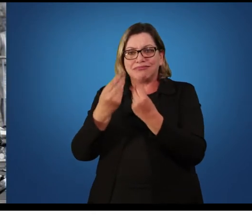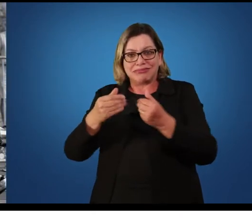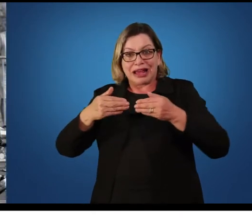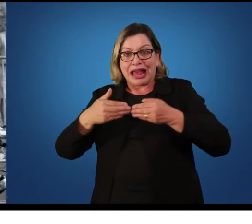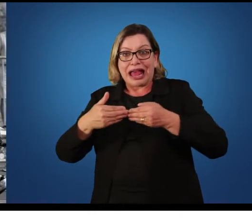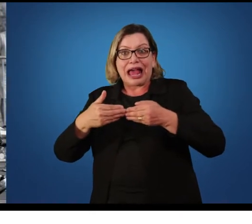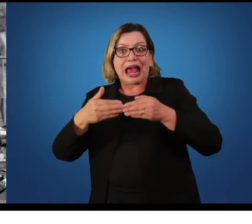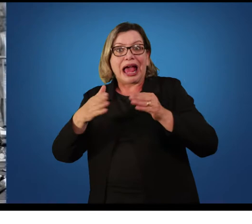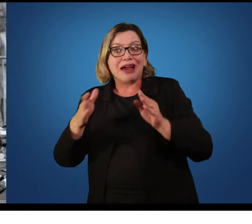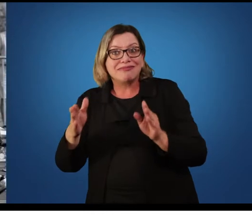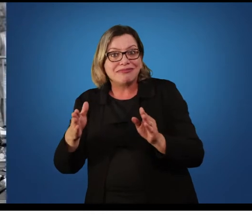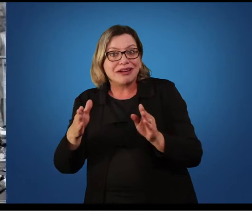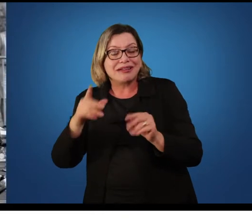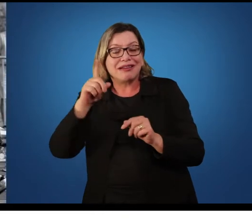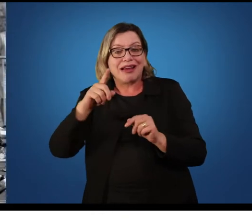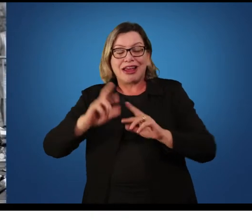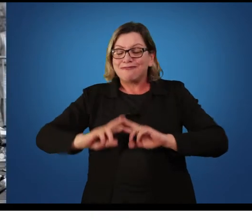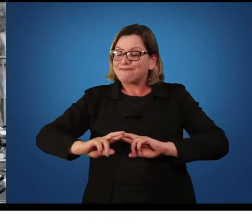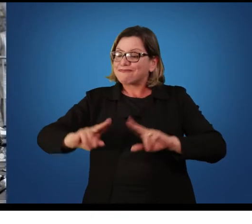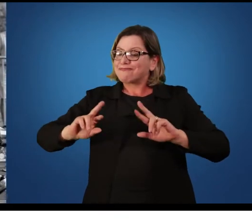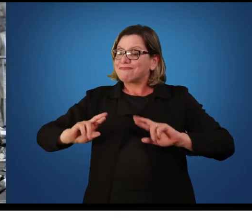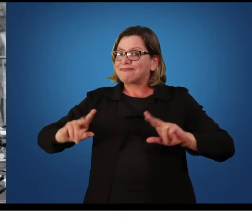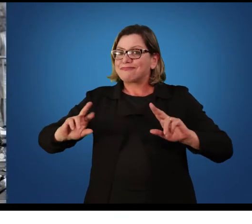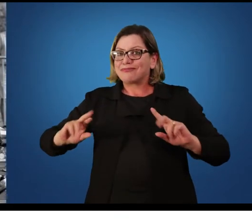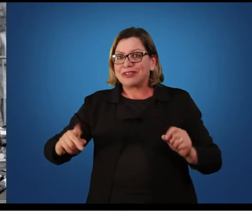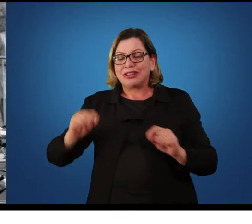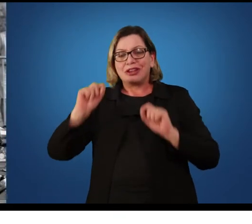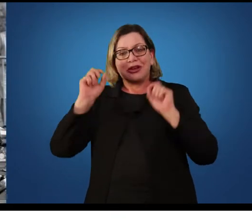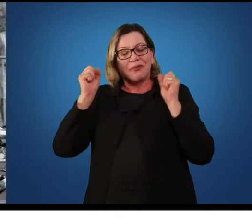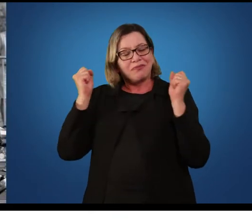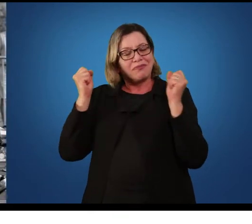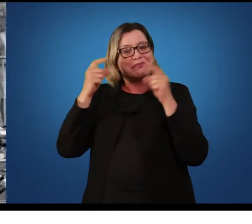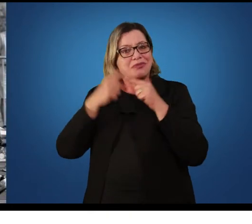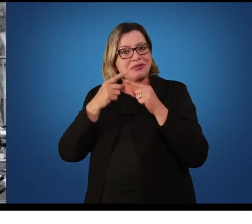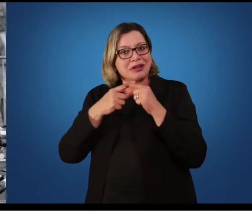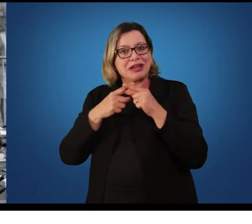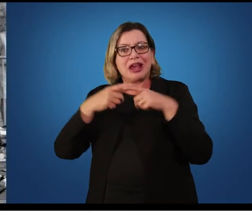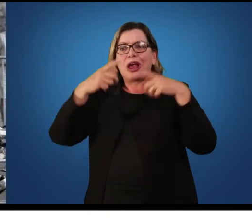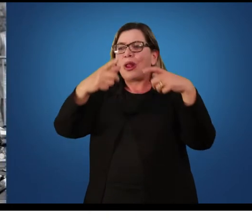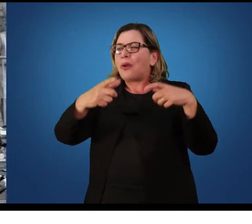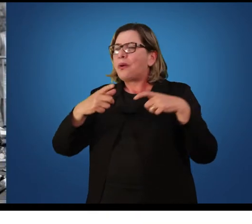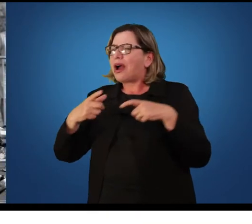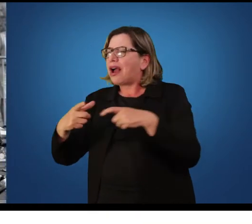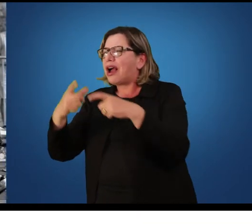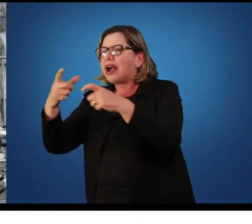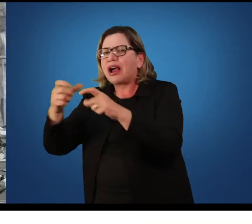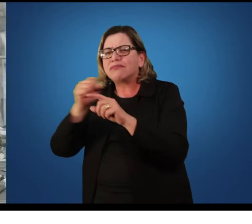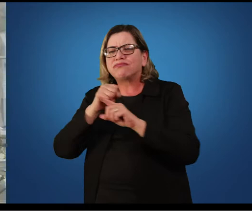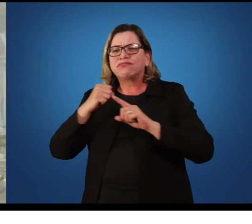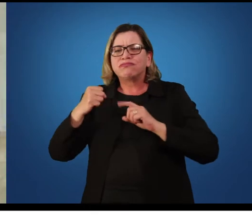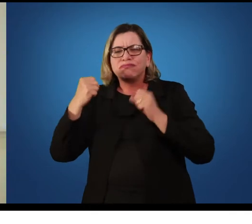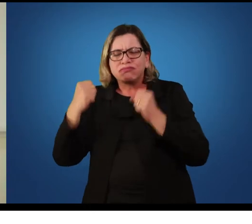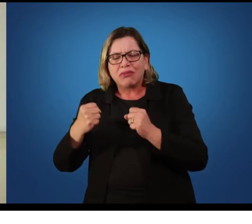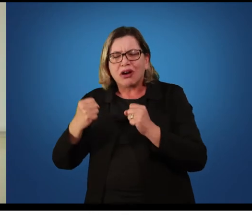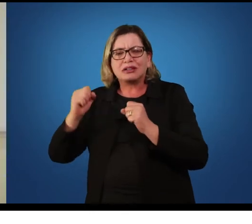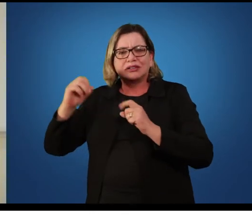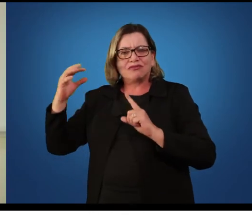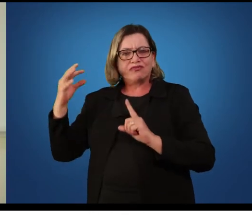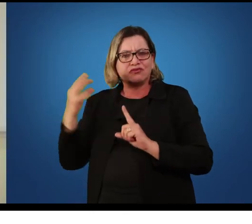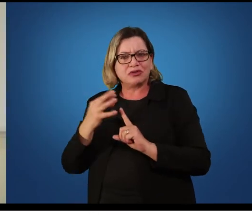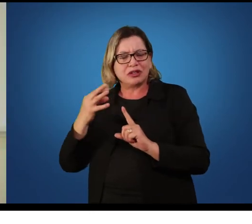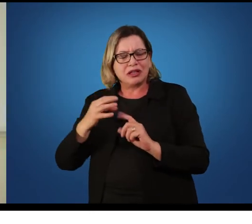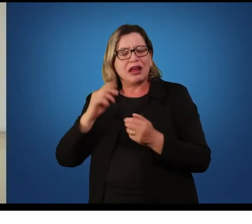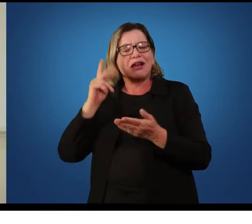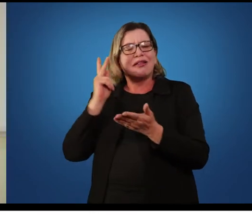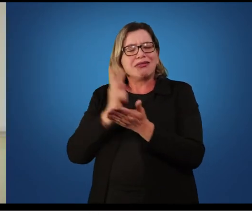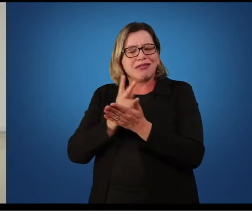ele denomina diversificação, porque são habilidades que a todo momento possuem uma mudança, uma